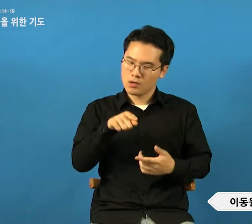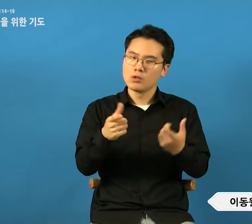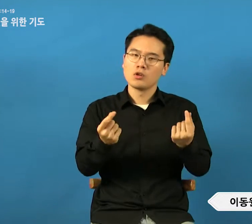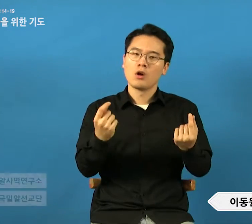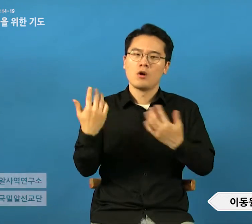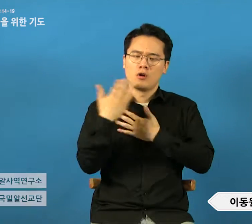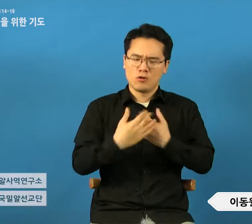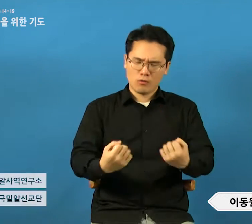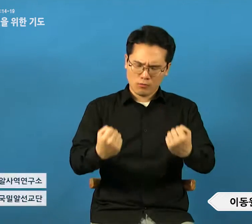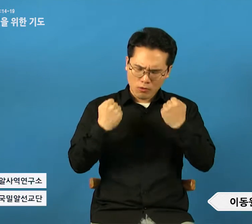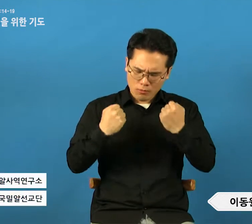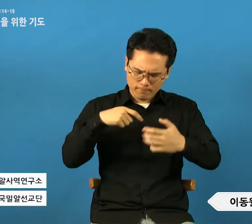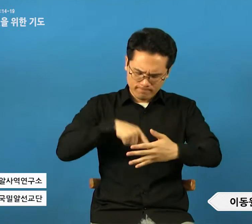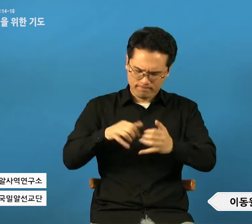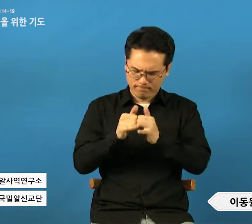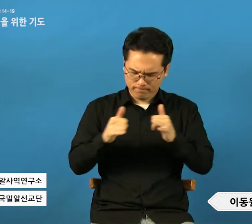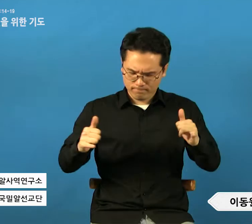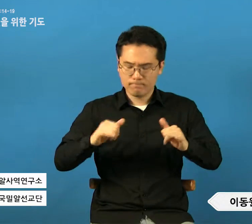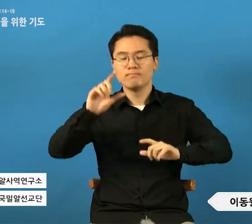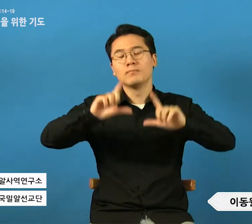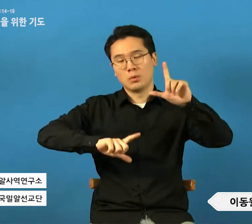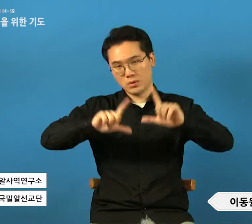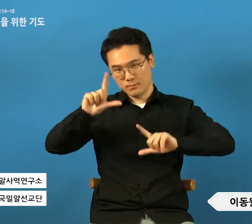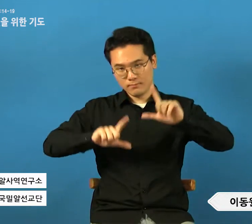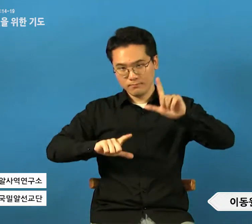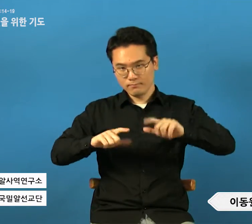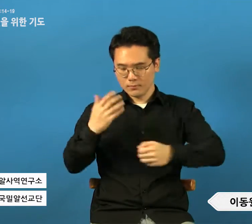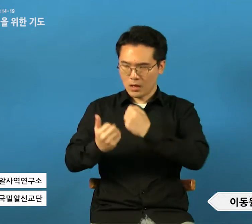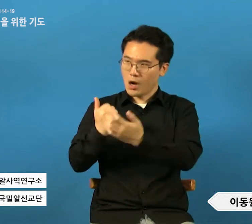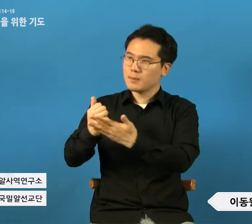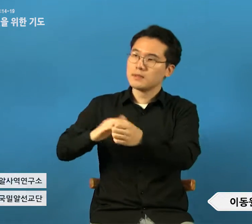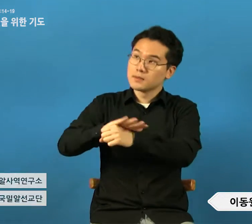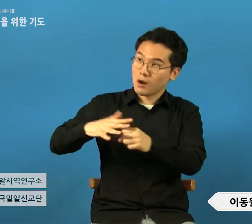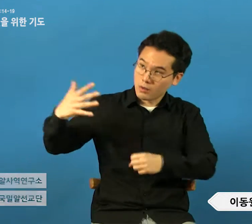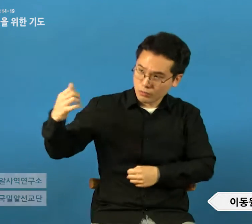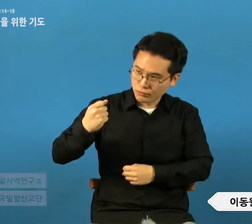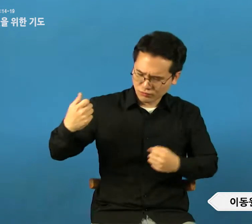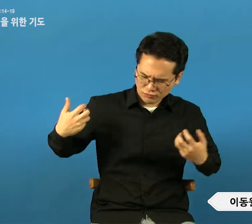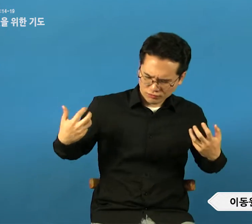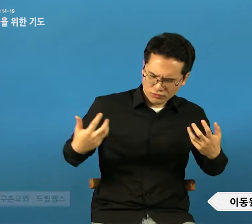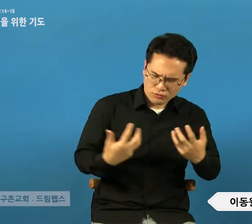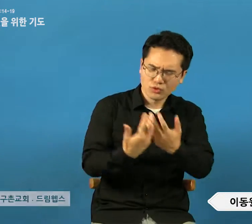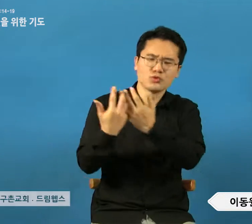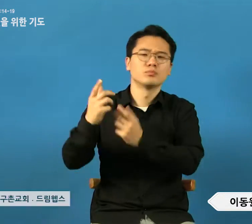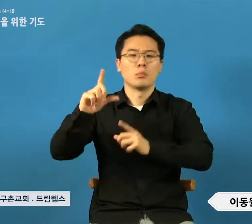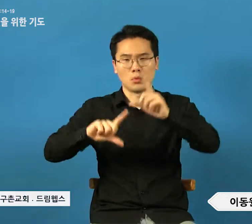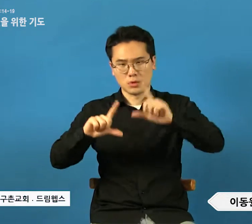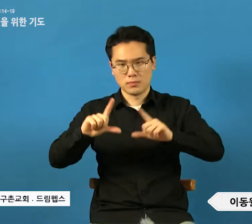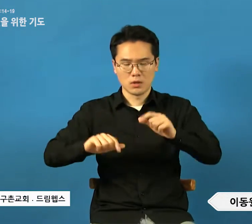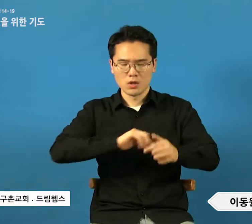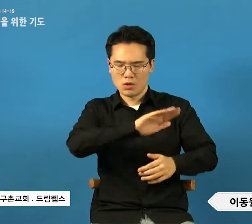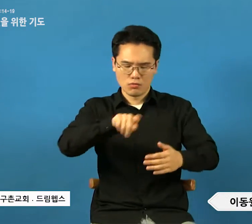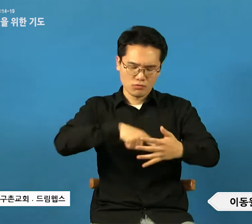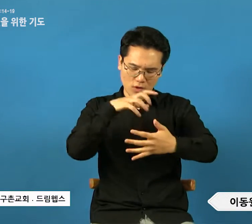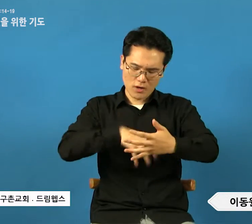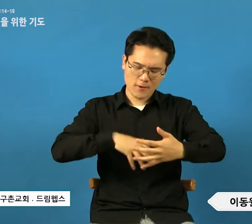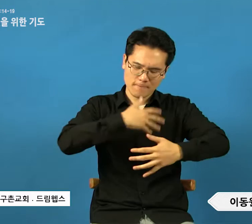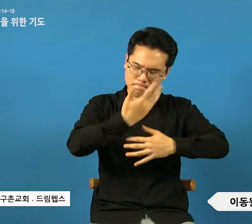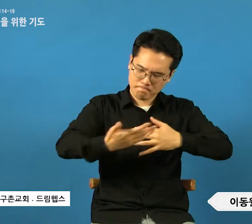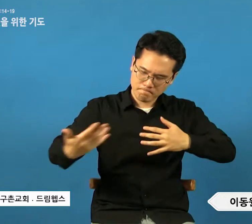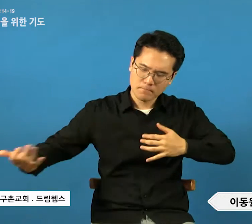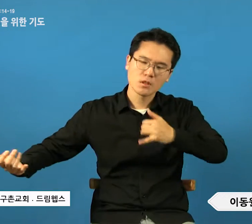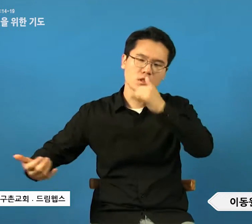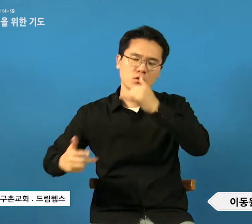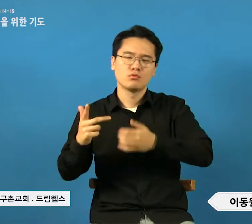이런 건강한 속사람의 모습, 하나님의 사랑으로 충만한 모습이 우리 안에 넘칠 수 있기를